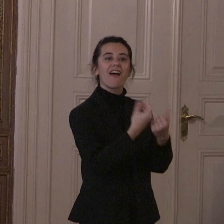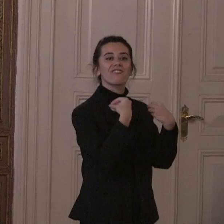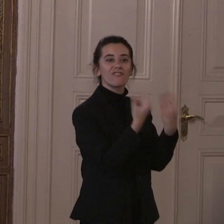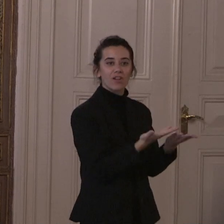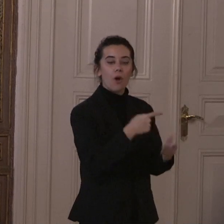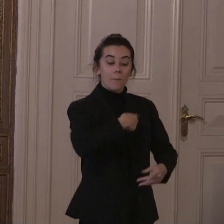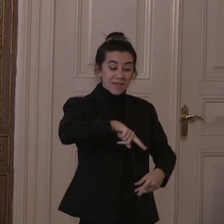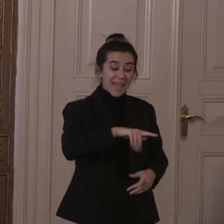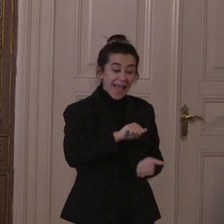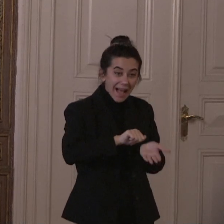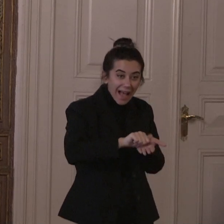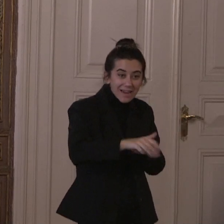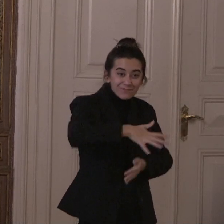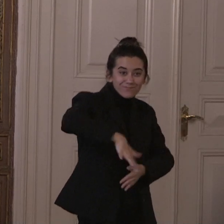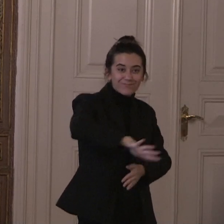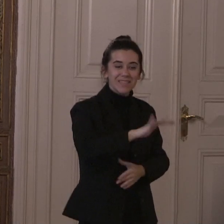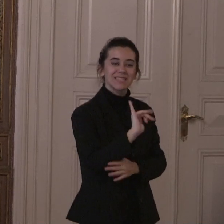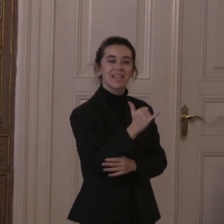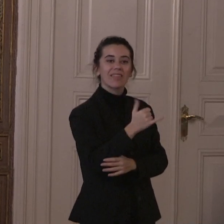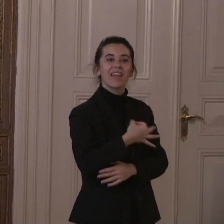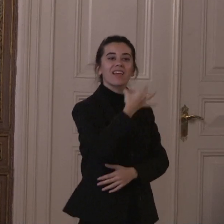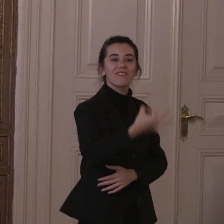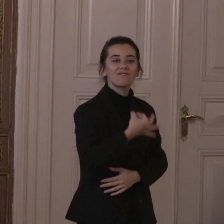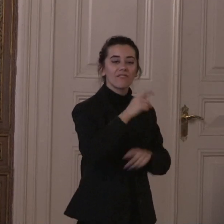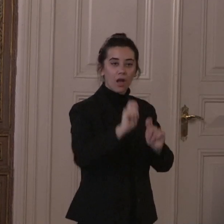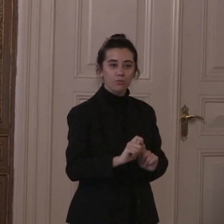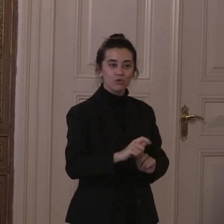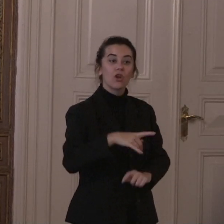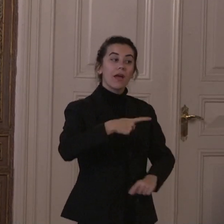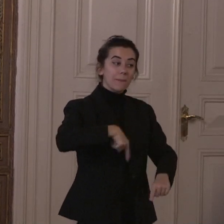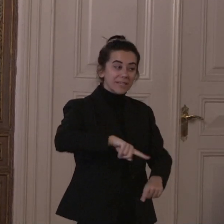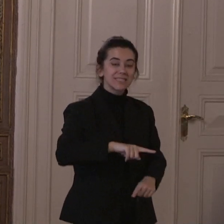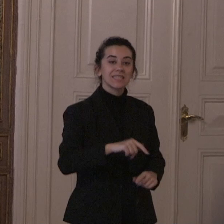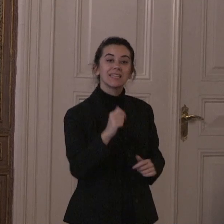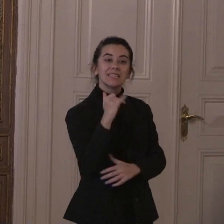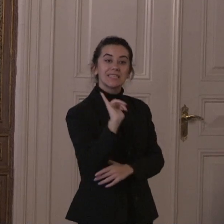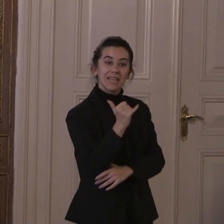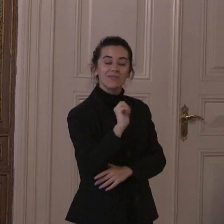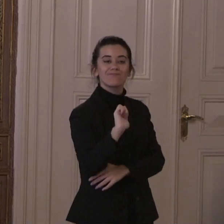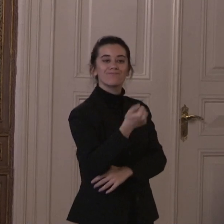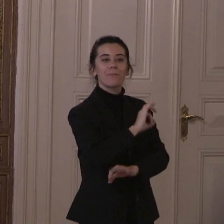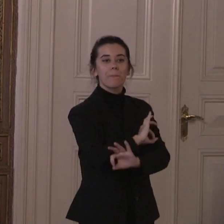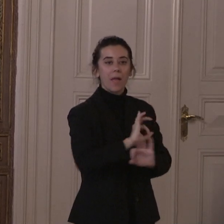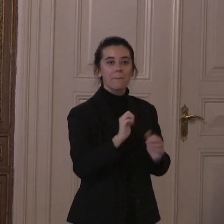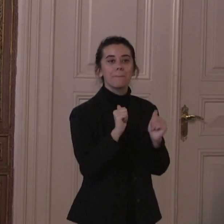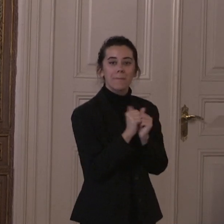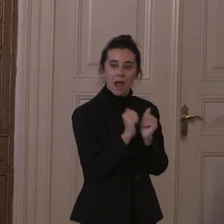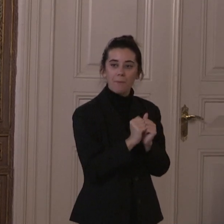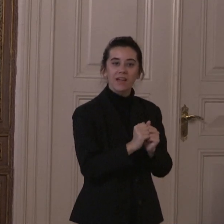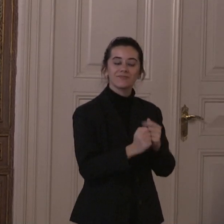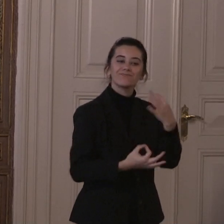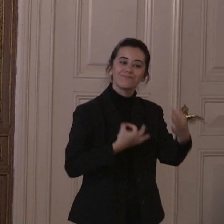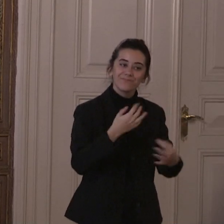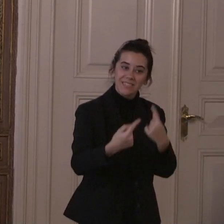Herkes için geçerli bir durum ve sanatla birlikte daha iyi bir kaynaşma olabiliyor. Bu nedenle o yıllardan